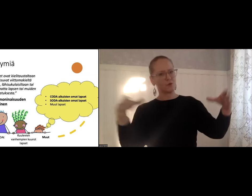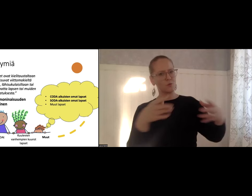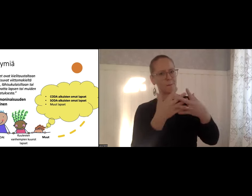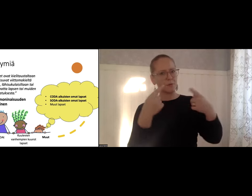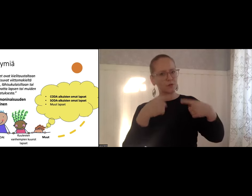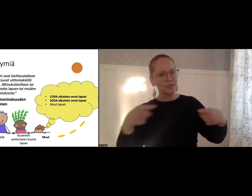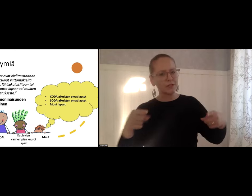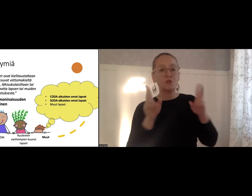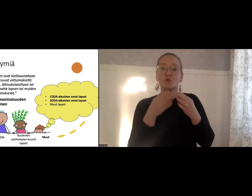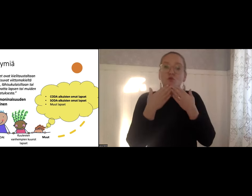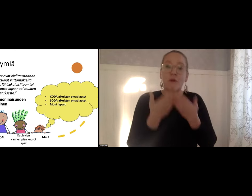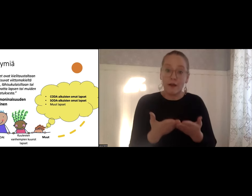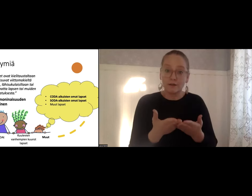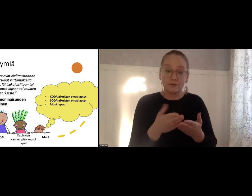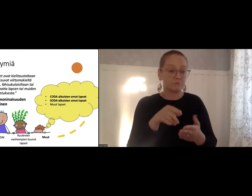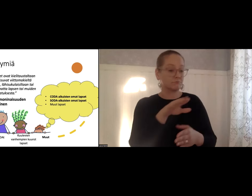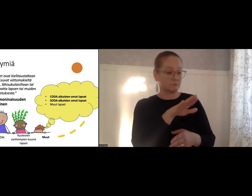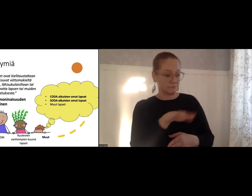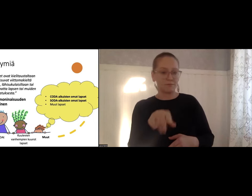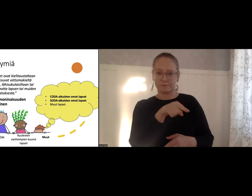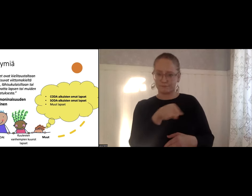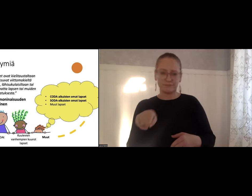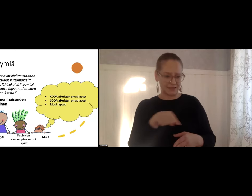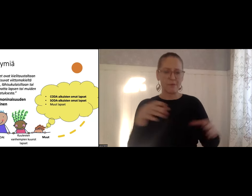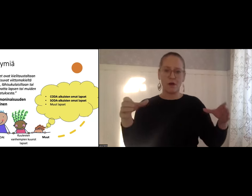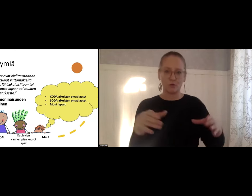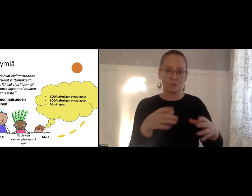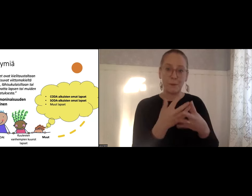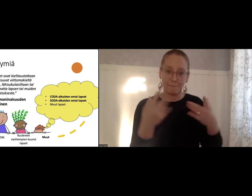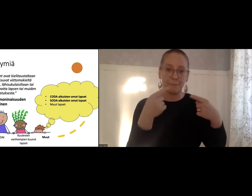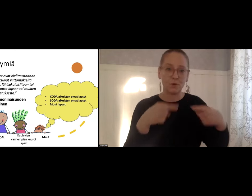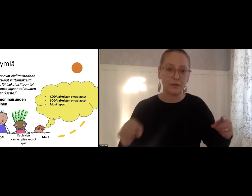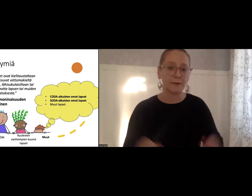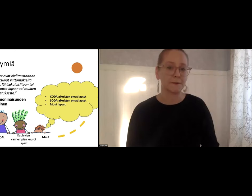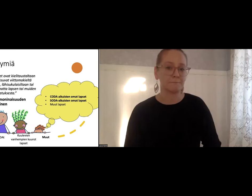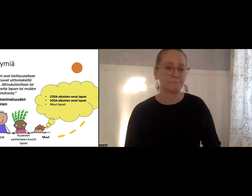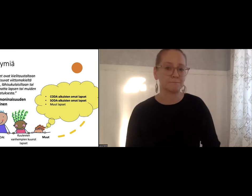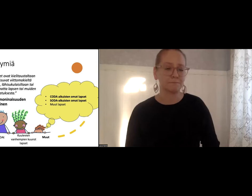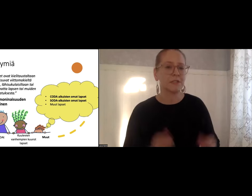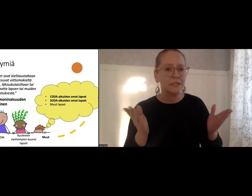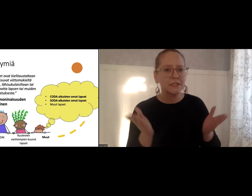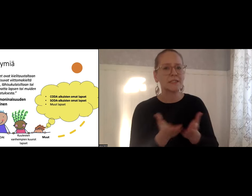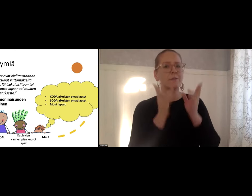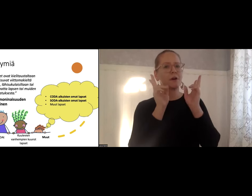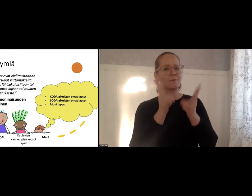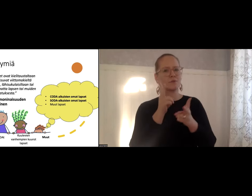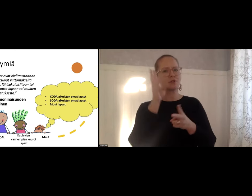Ja tavallaan ymmärtää paremmin se ja hyväksyä paremmin se lasten moninaisuus.